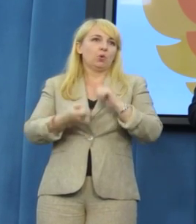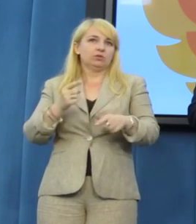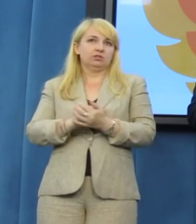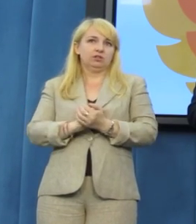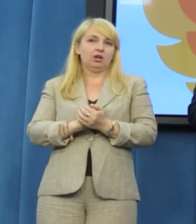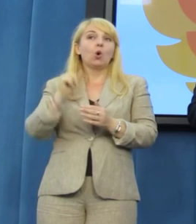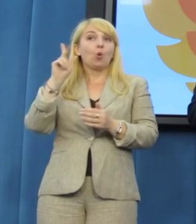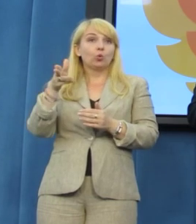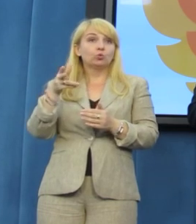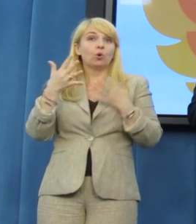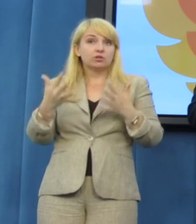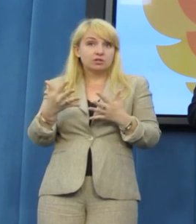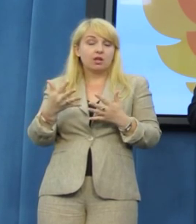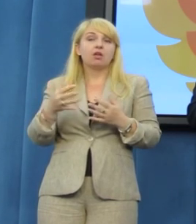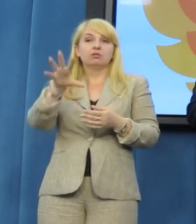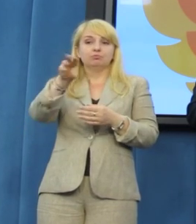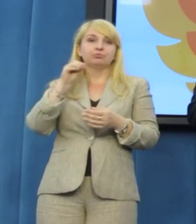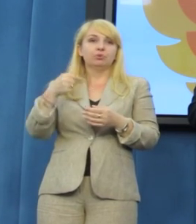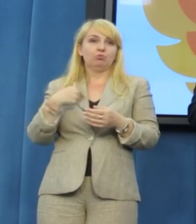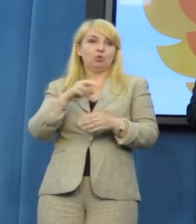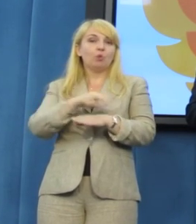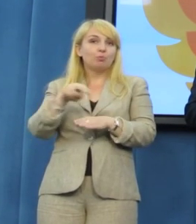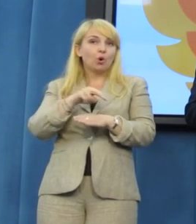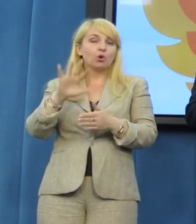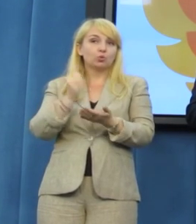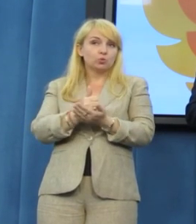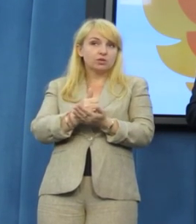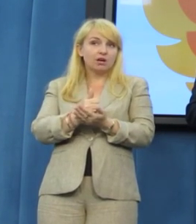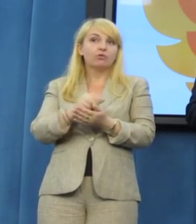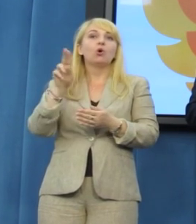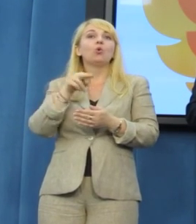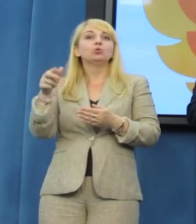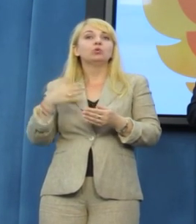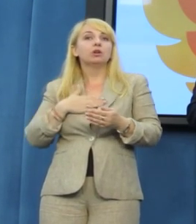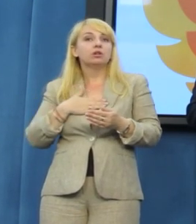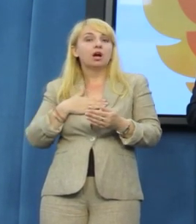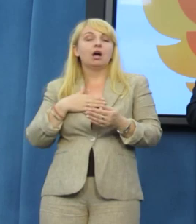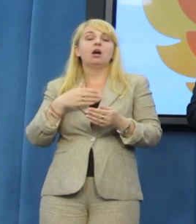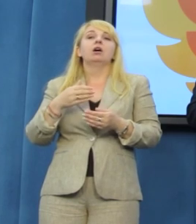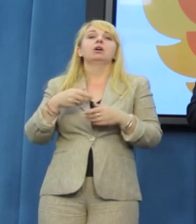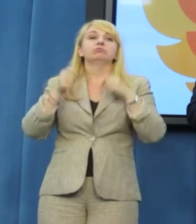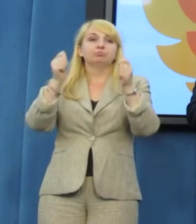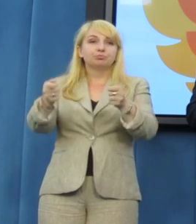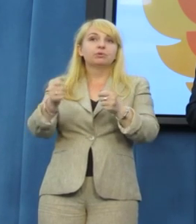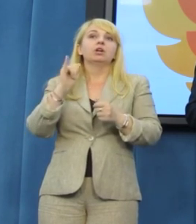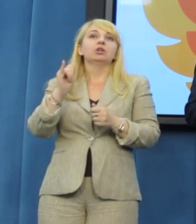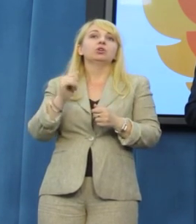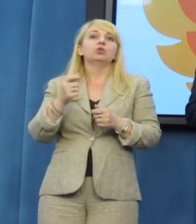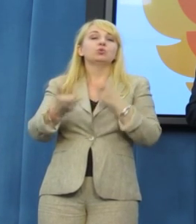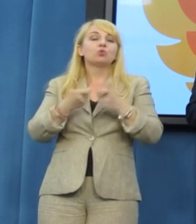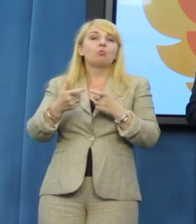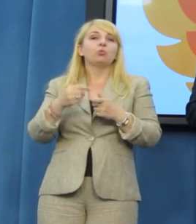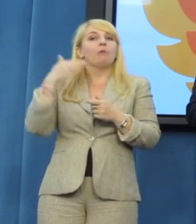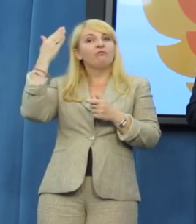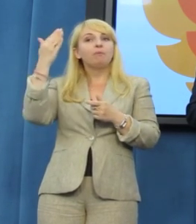ktoś chce skorzystać z mojego projektu ustawy, z projektu ustawy, który złożyliśmy w imieniu organizacji pozarządowych, to należy po